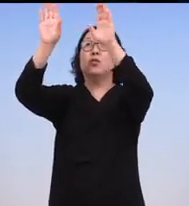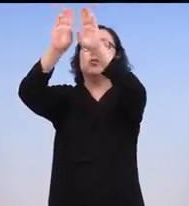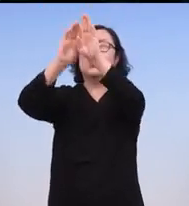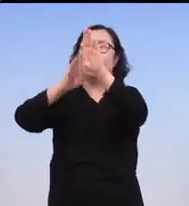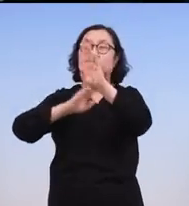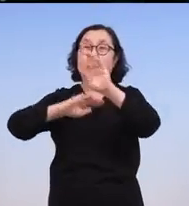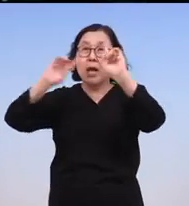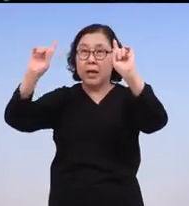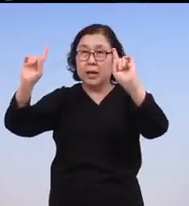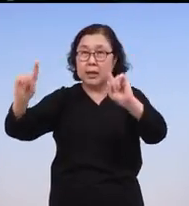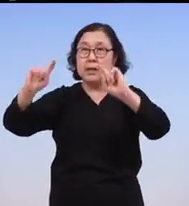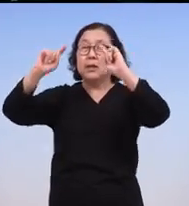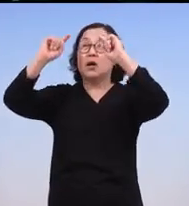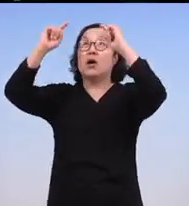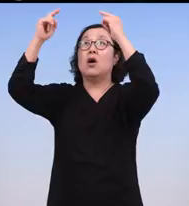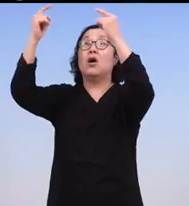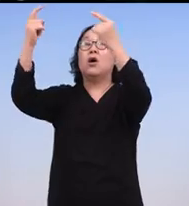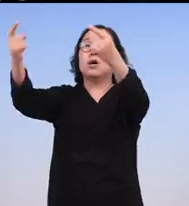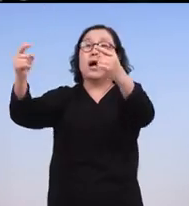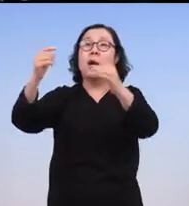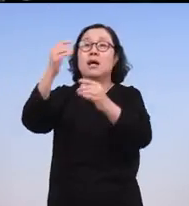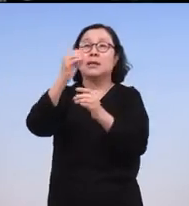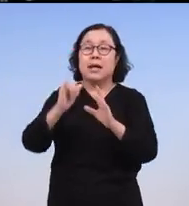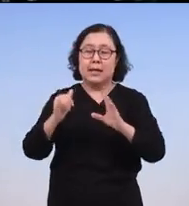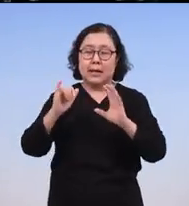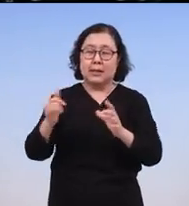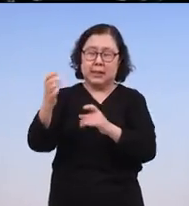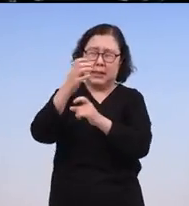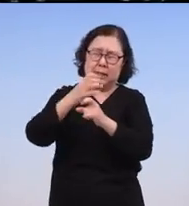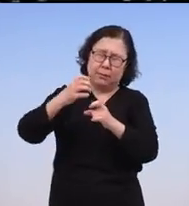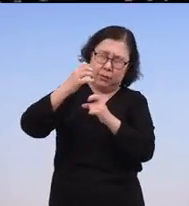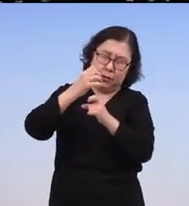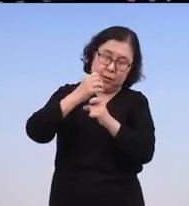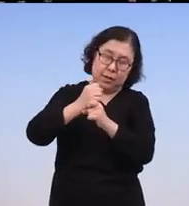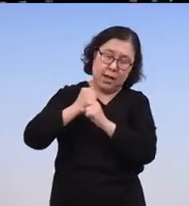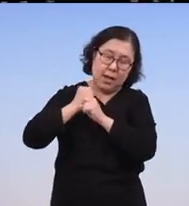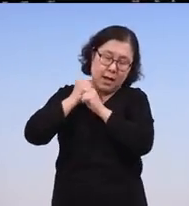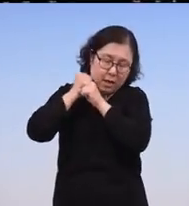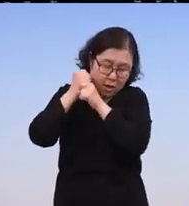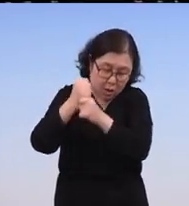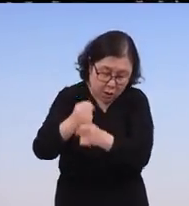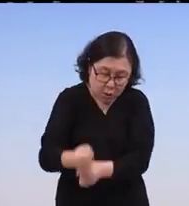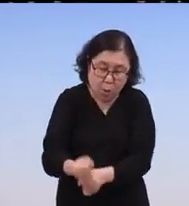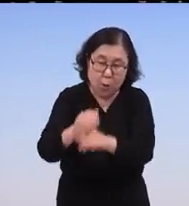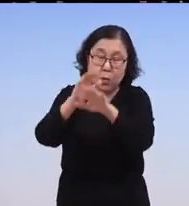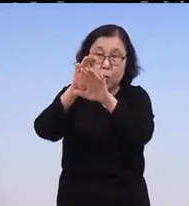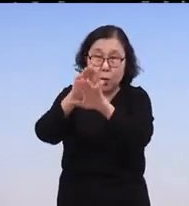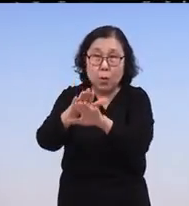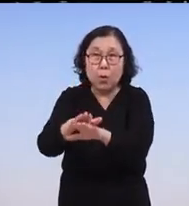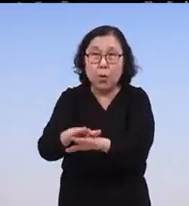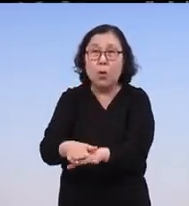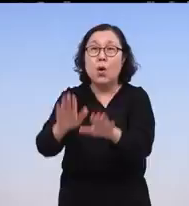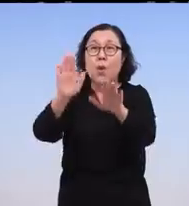밝아오리. 열린 천국 내가 들어가 세상 짐을